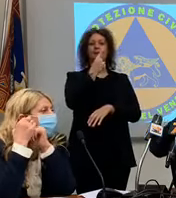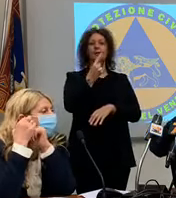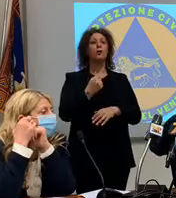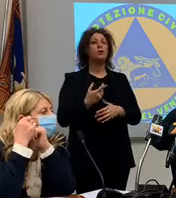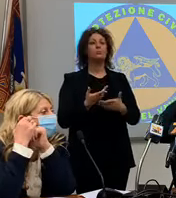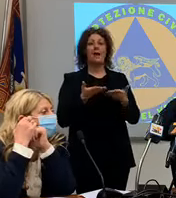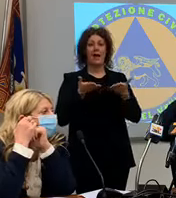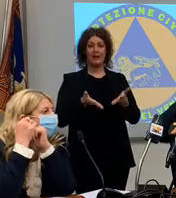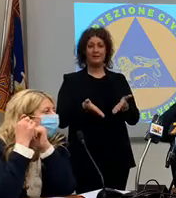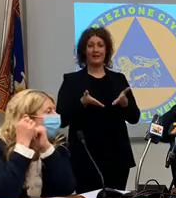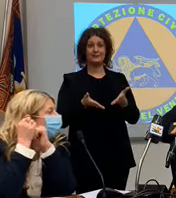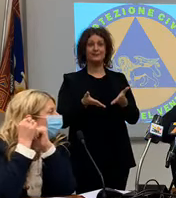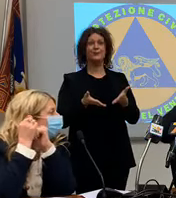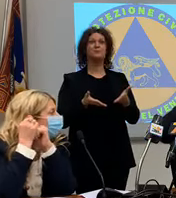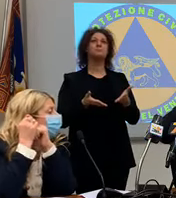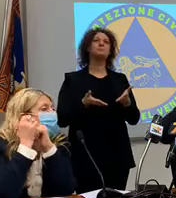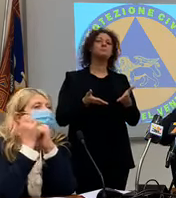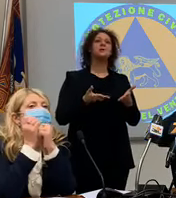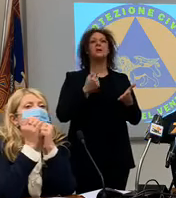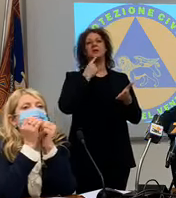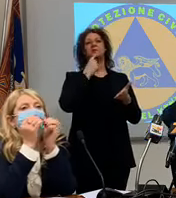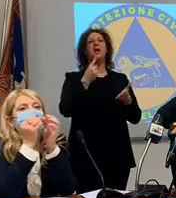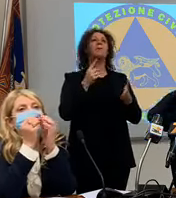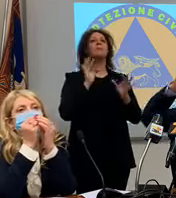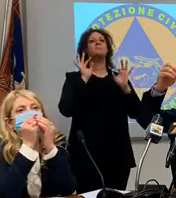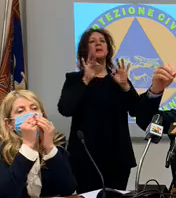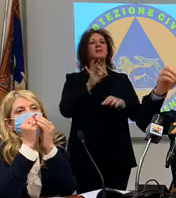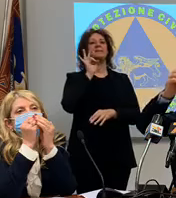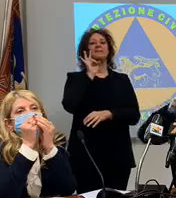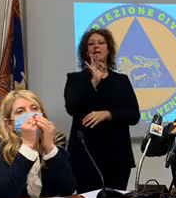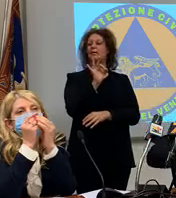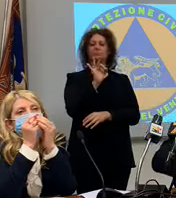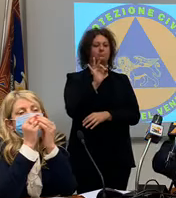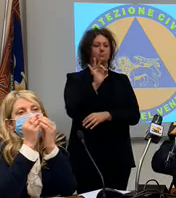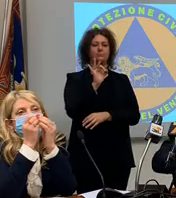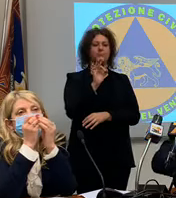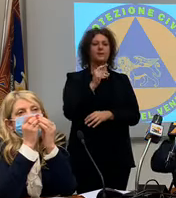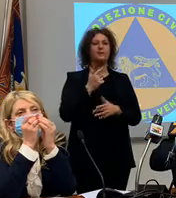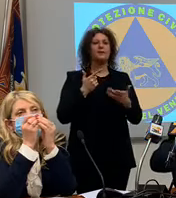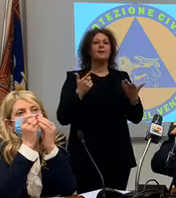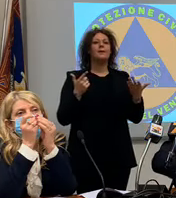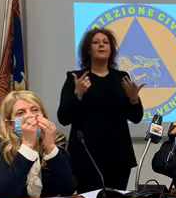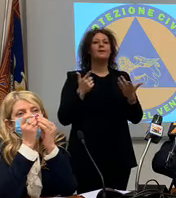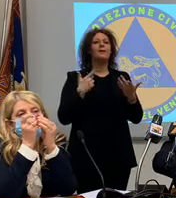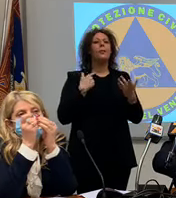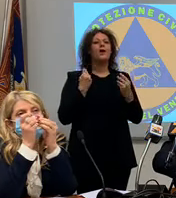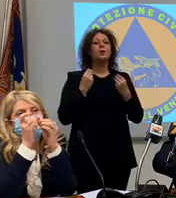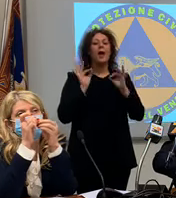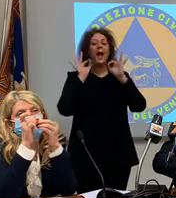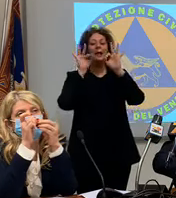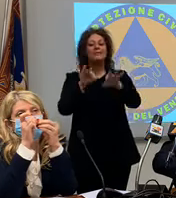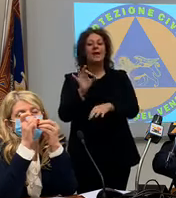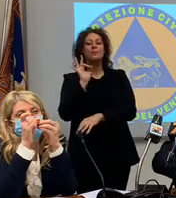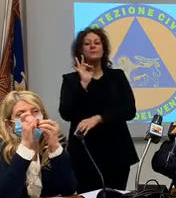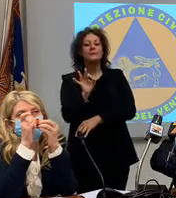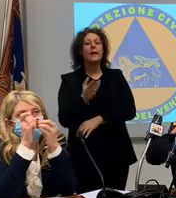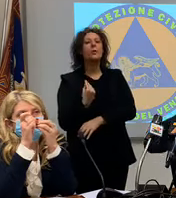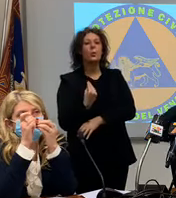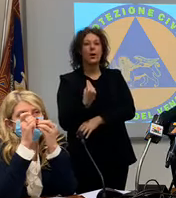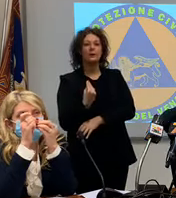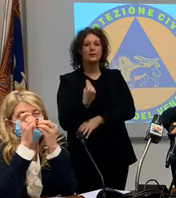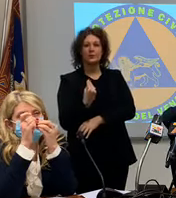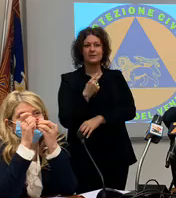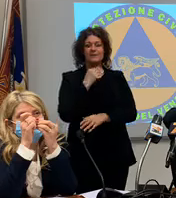non finirà non si può dire fine seconda fase è una fase questa la fine della fase deve essere zero Non è mai finita la fase